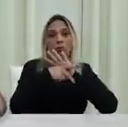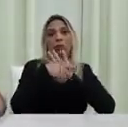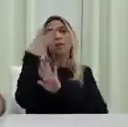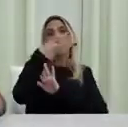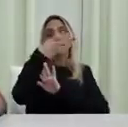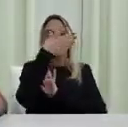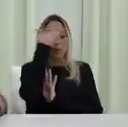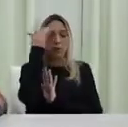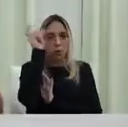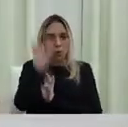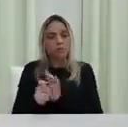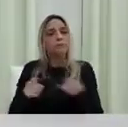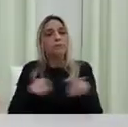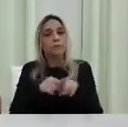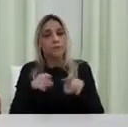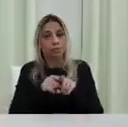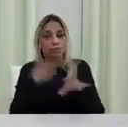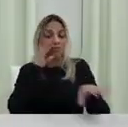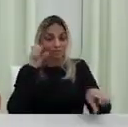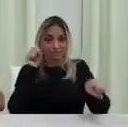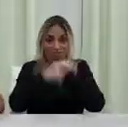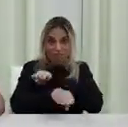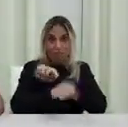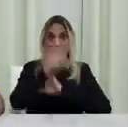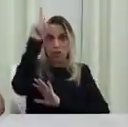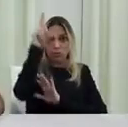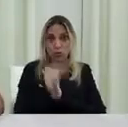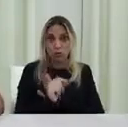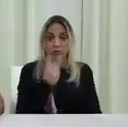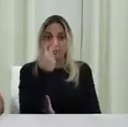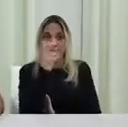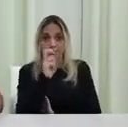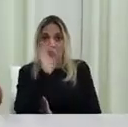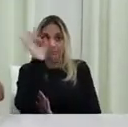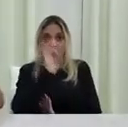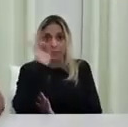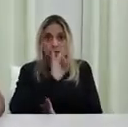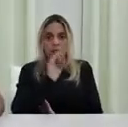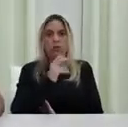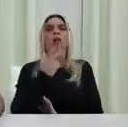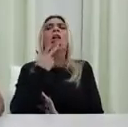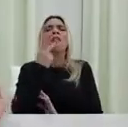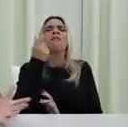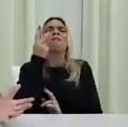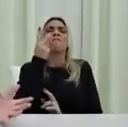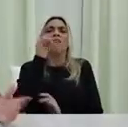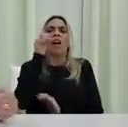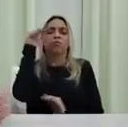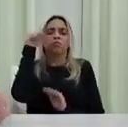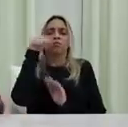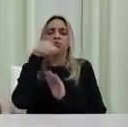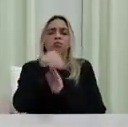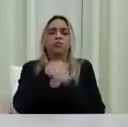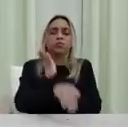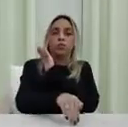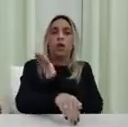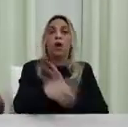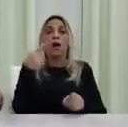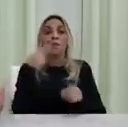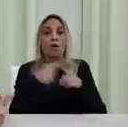terceiro. Pode ter certeza que a violência, que caiu 25% agora no primeiro trimestre, vai cair muito mais nesse sentido, porque o vagabundo